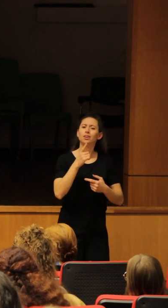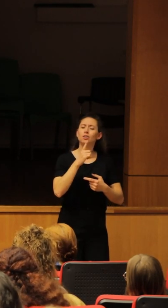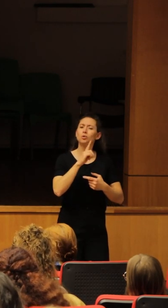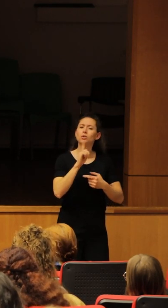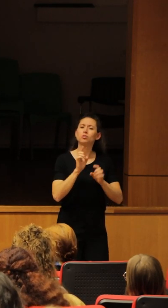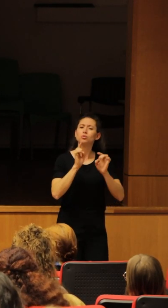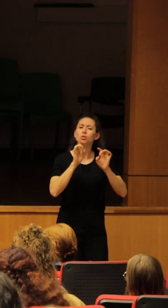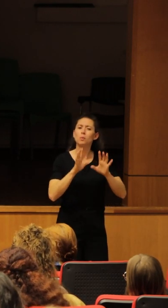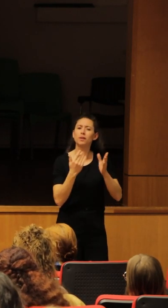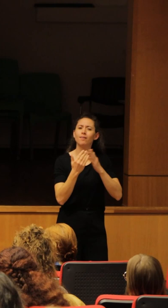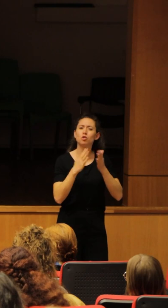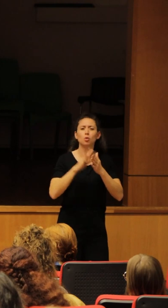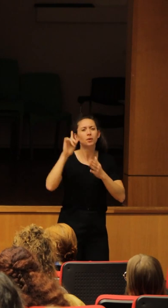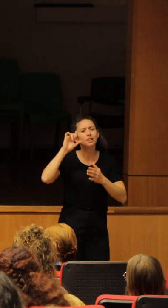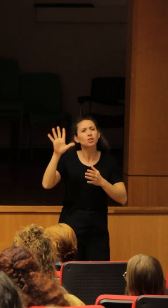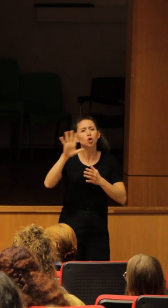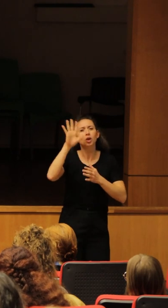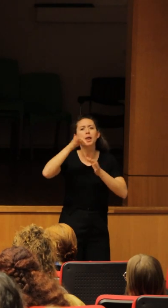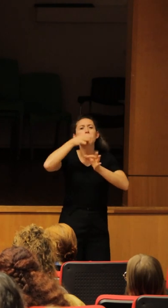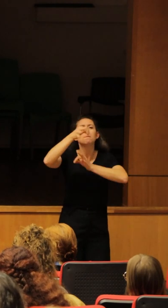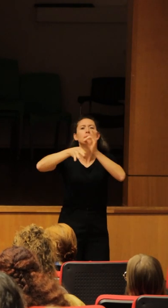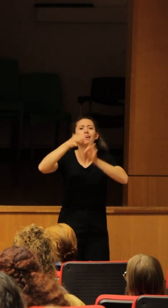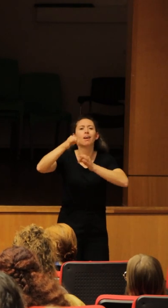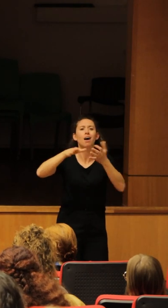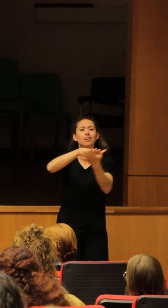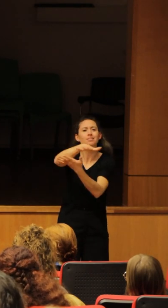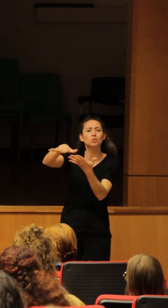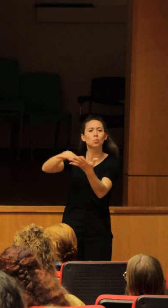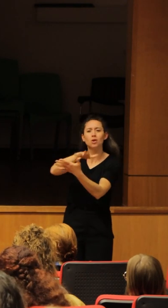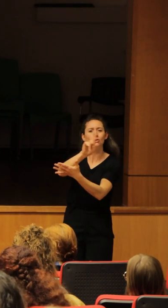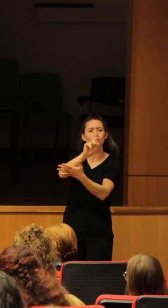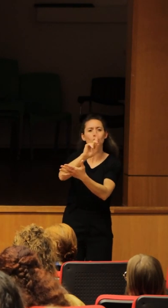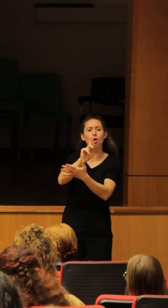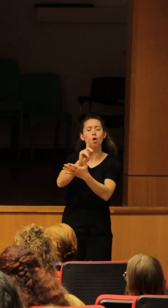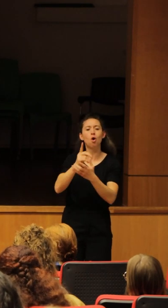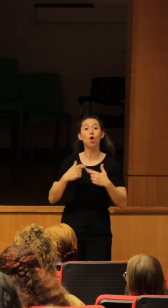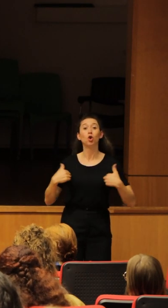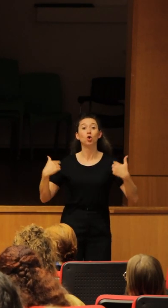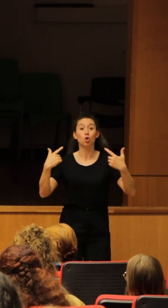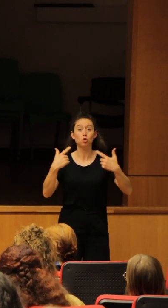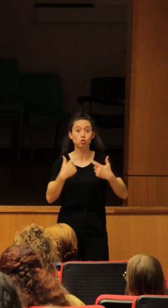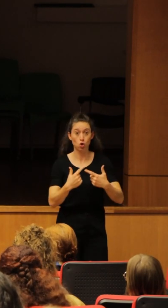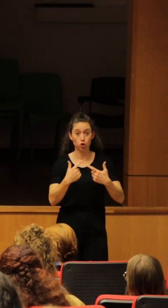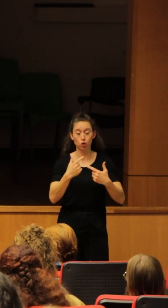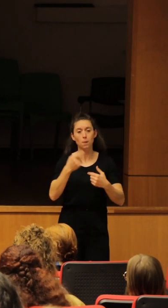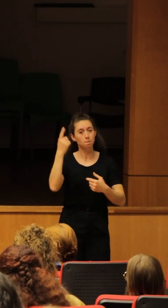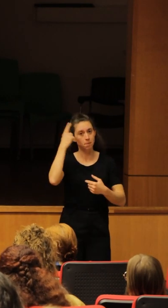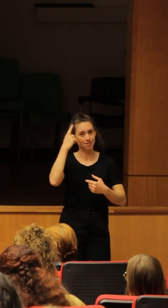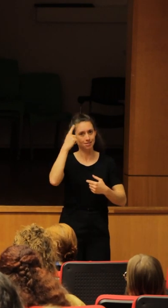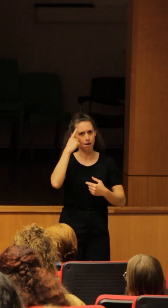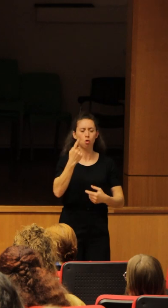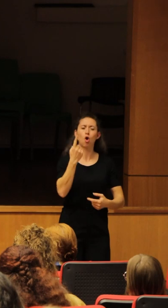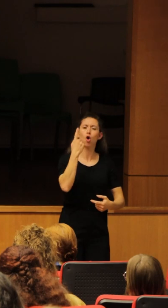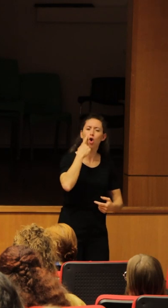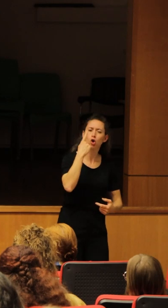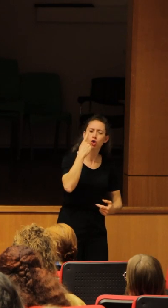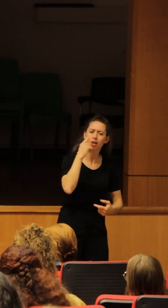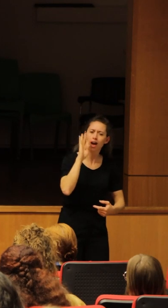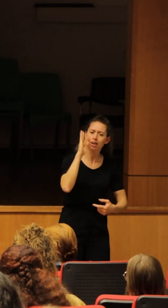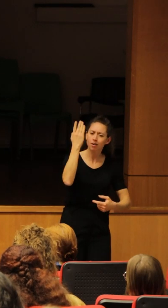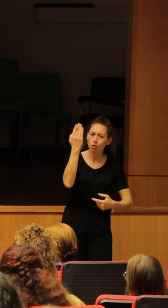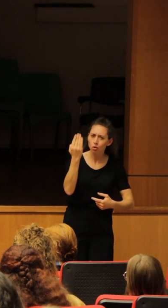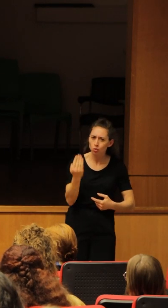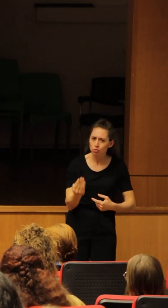punto muerto de la psicología descriptiva. En nuestro sentido, conocer y reconocer a un ser